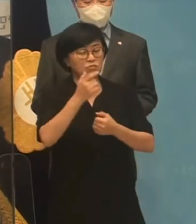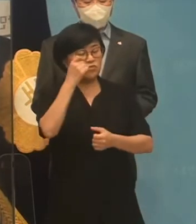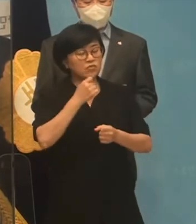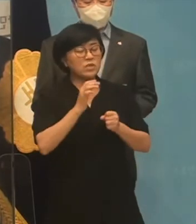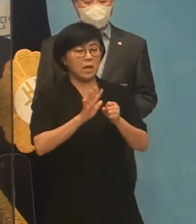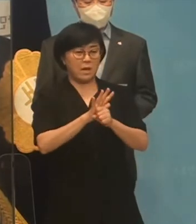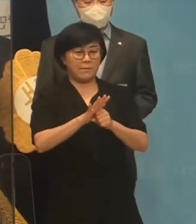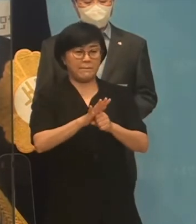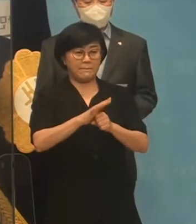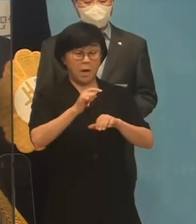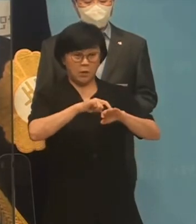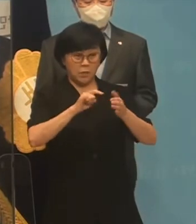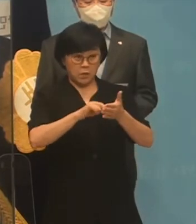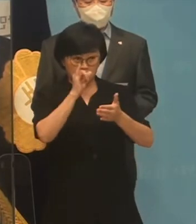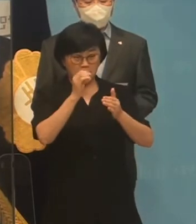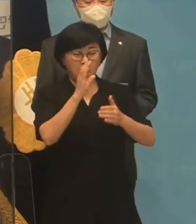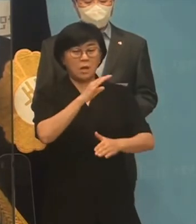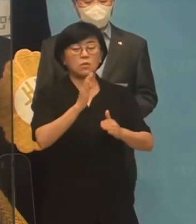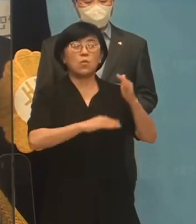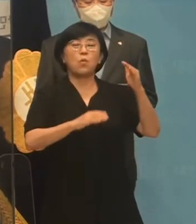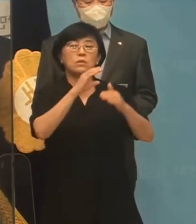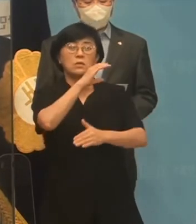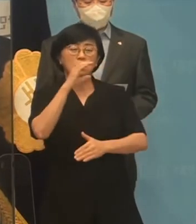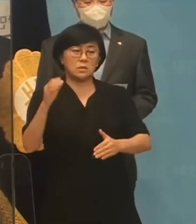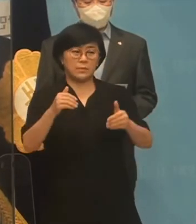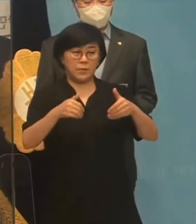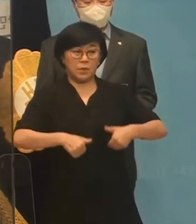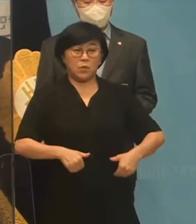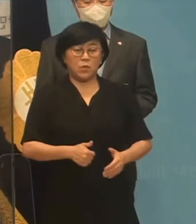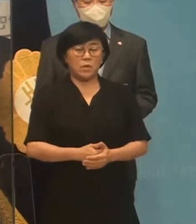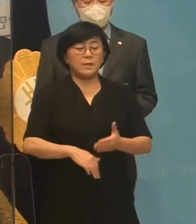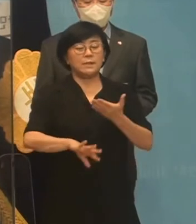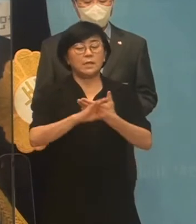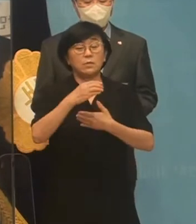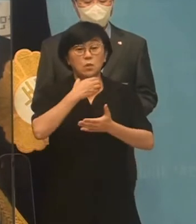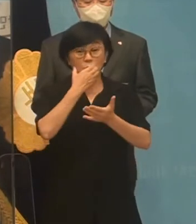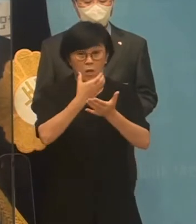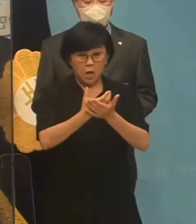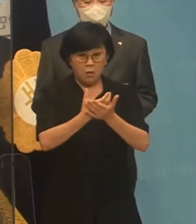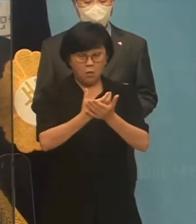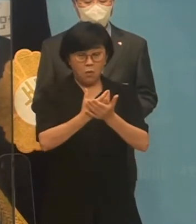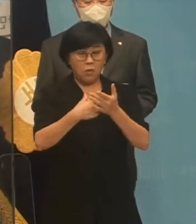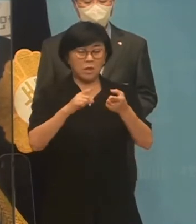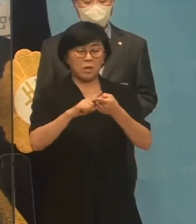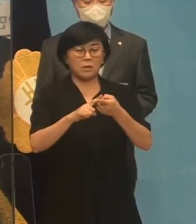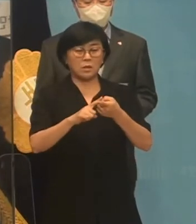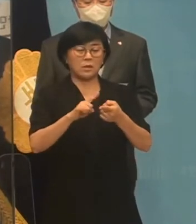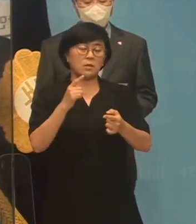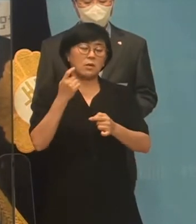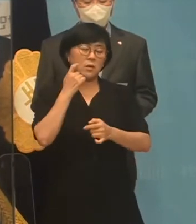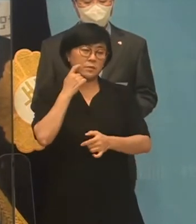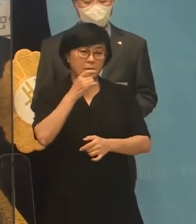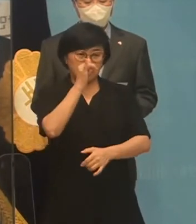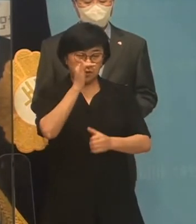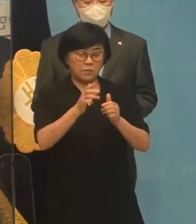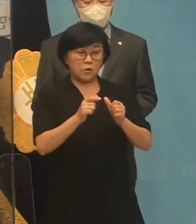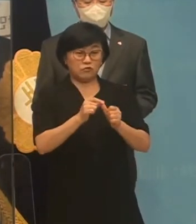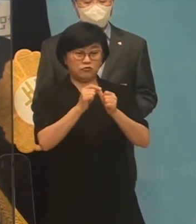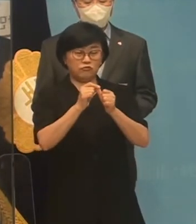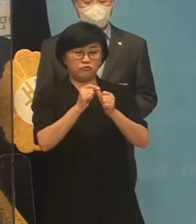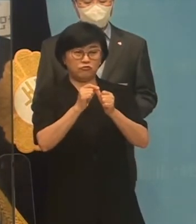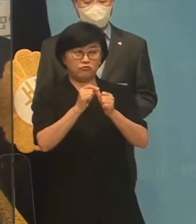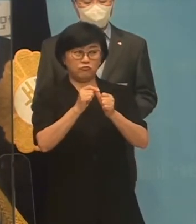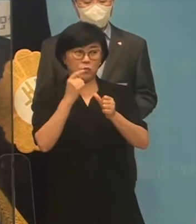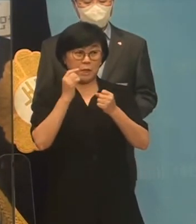듭니다. 그래도 공정성을 해소는 안 됩니다. 남을 속이고 공정성을 해치는 행위를 구제받지 못합니다. 김